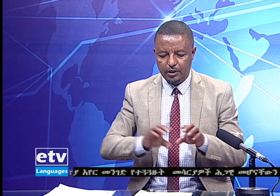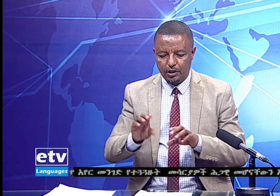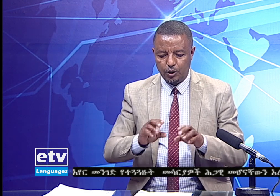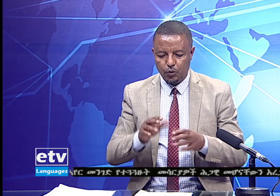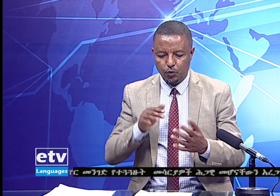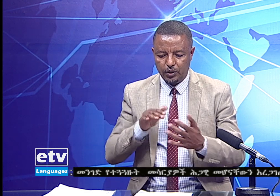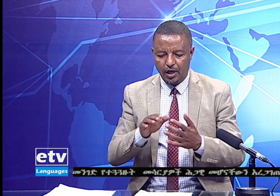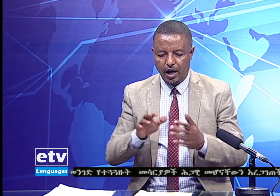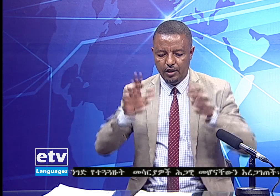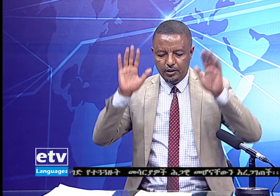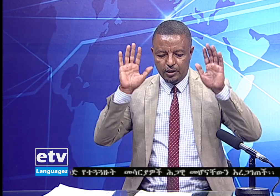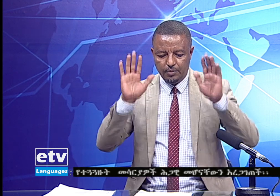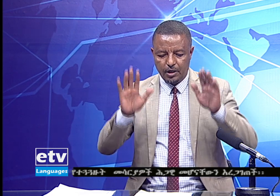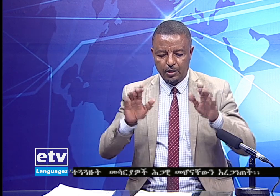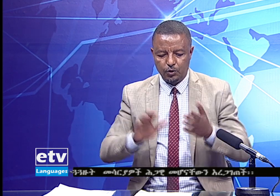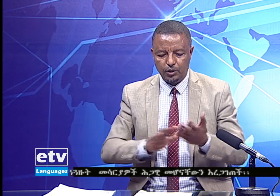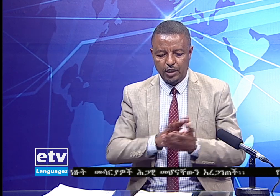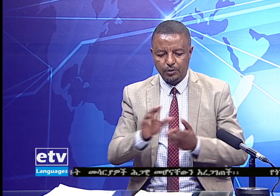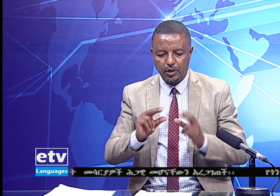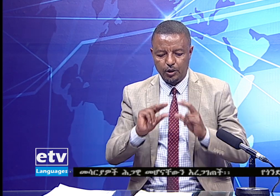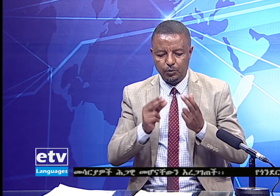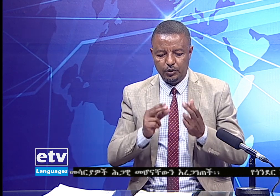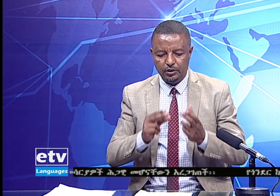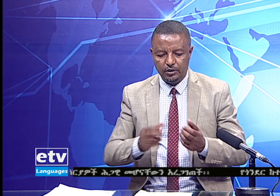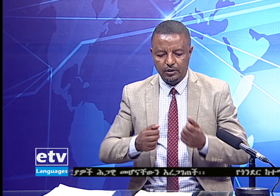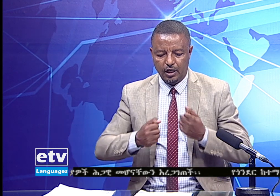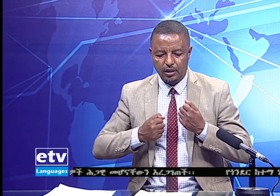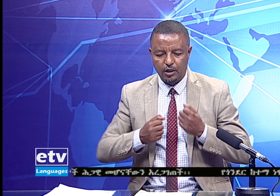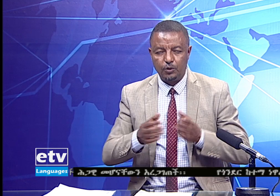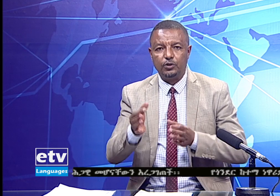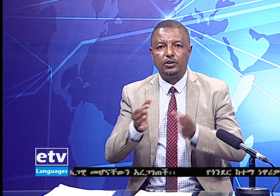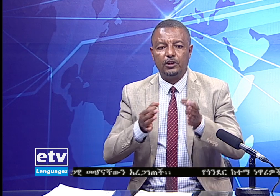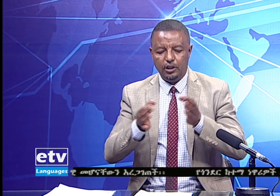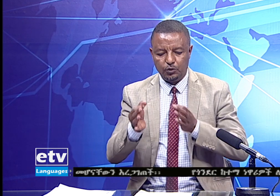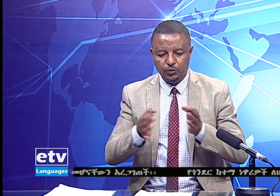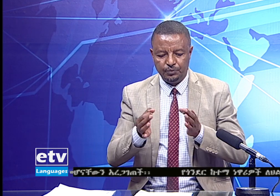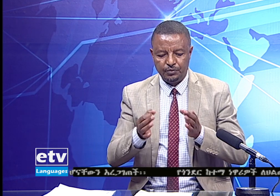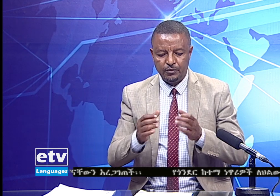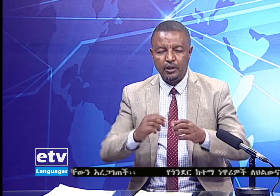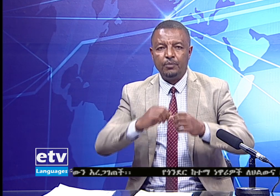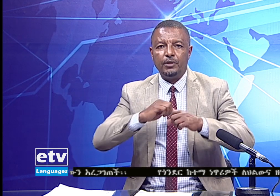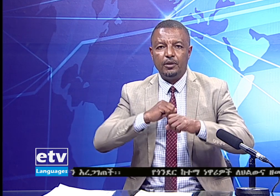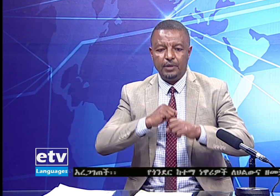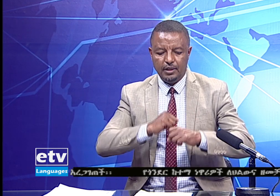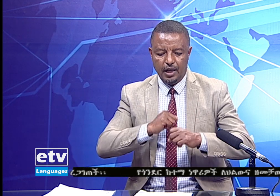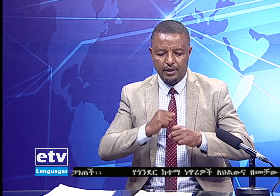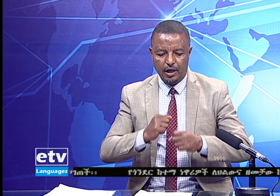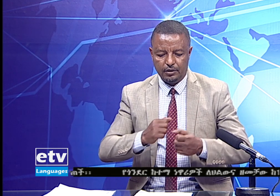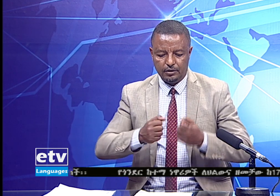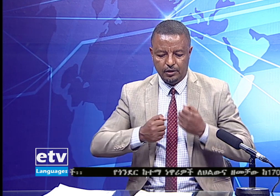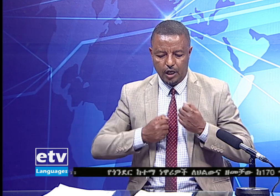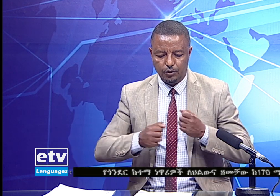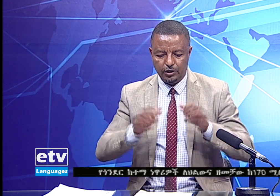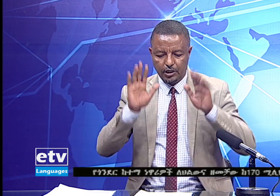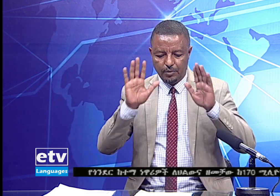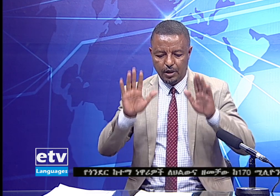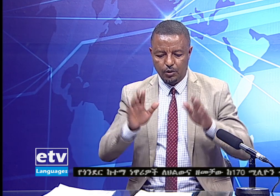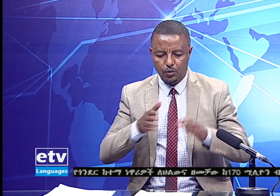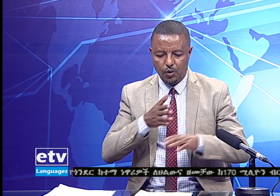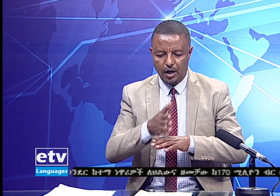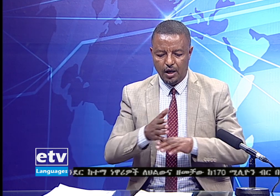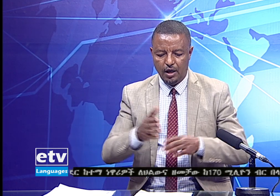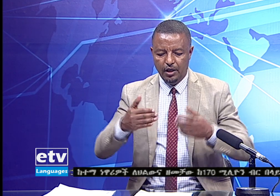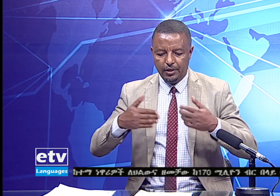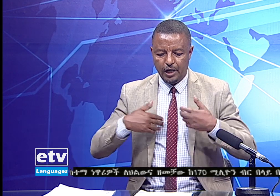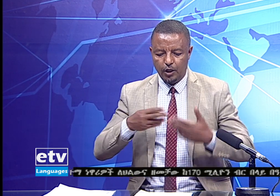ጭና በተደረጉ ውጊያ የተማረኩ የአሸባሪው ቡድን ታጣቂዎች ገለጹ። በመከላከያ ሰራዊት